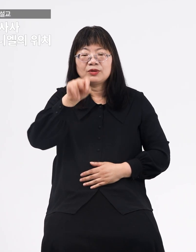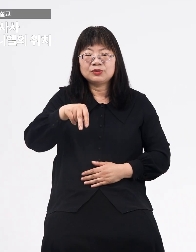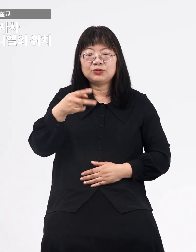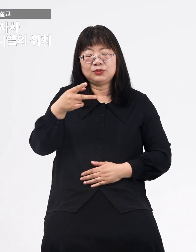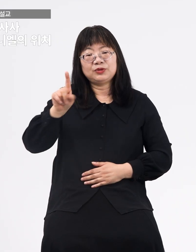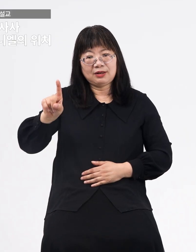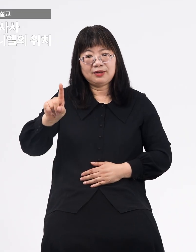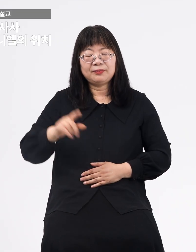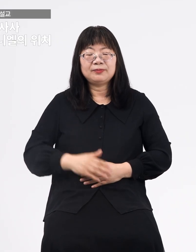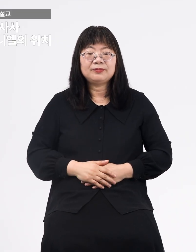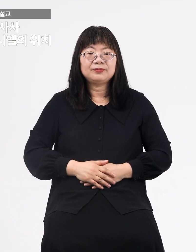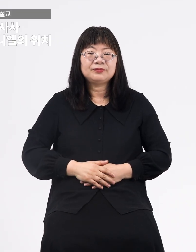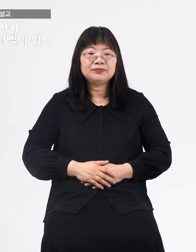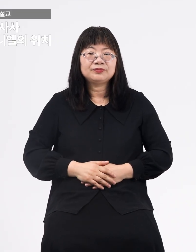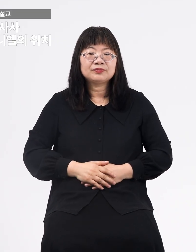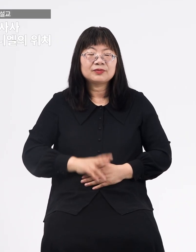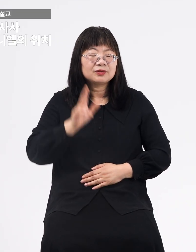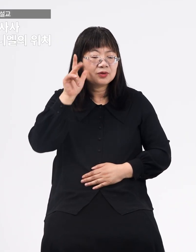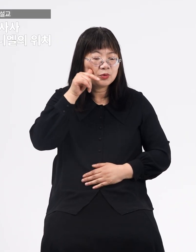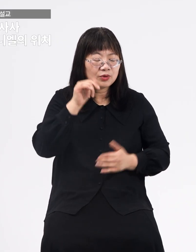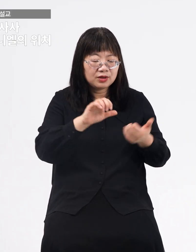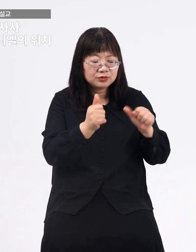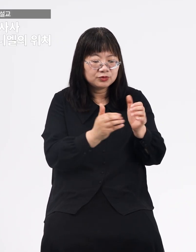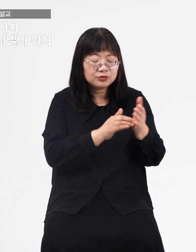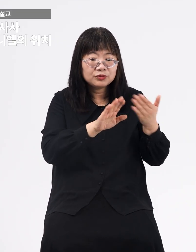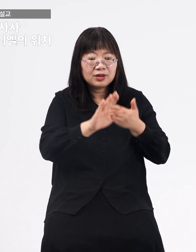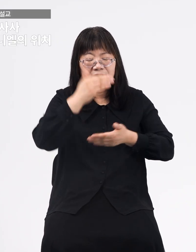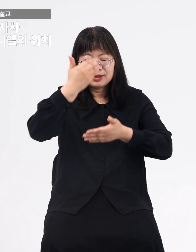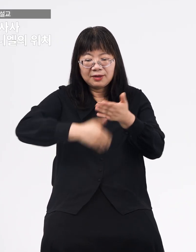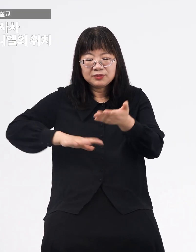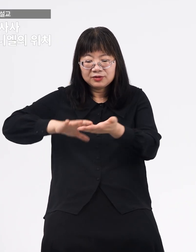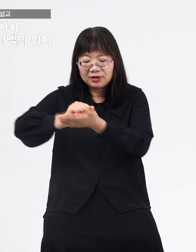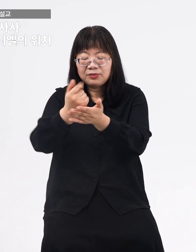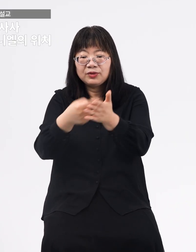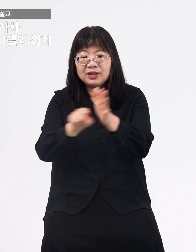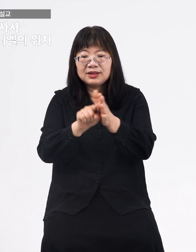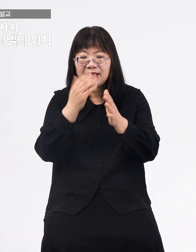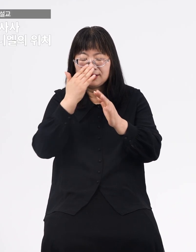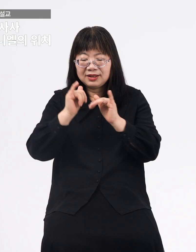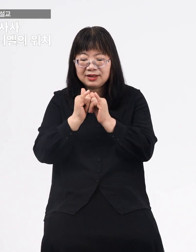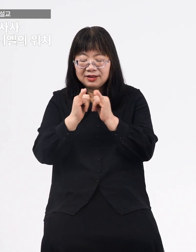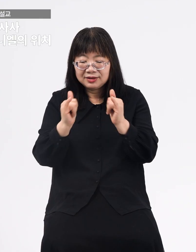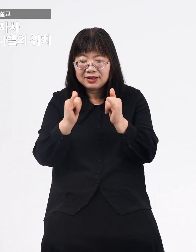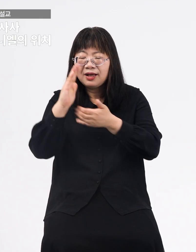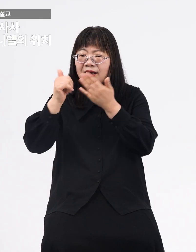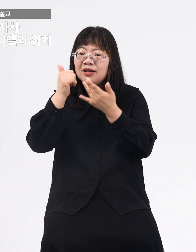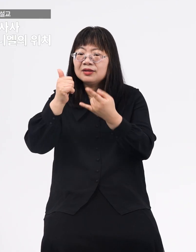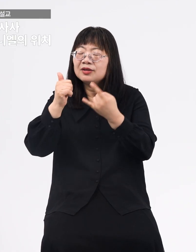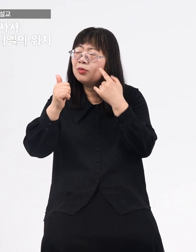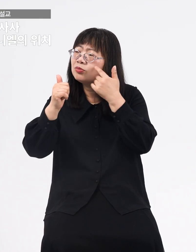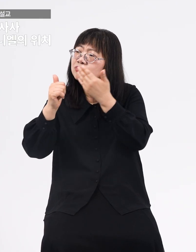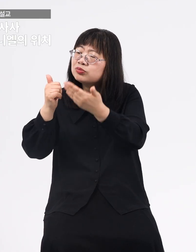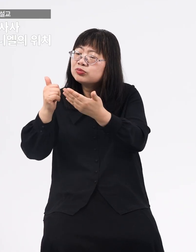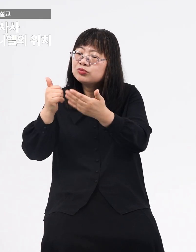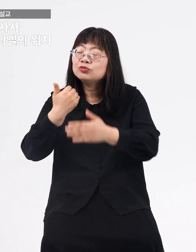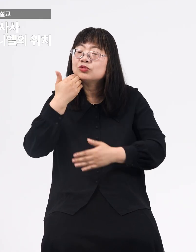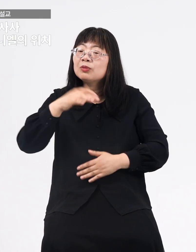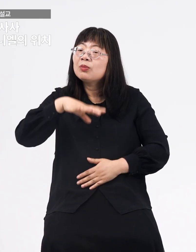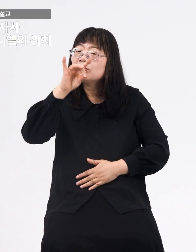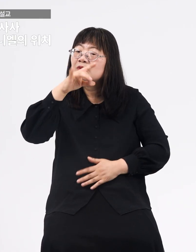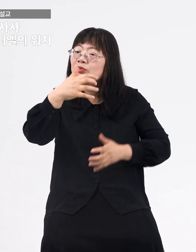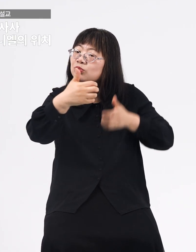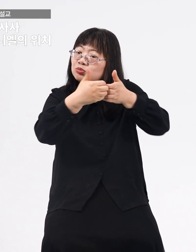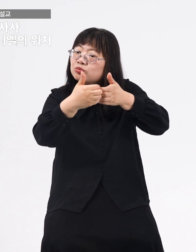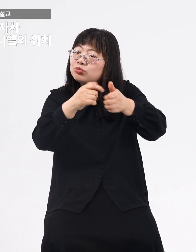가나안 땅에 여호수아가 죽은 다음에 남은 정복을 위해서 이스라엘 백성들이 하나님께 물어요. 누가 먼저 올라가야